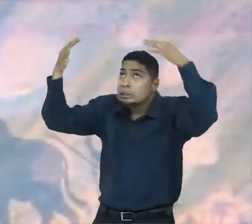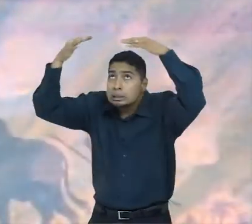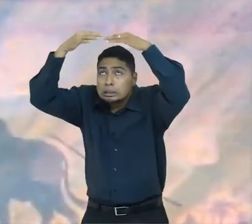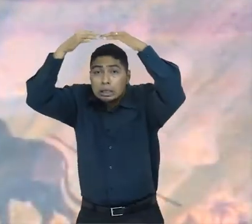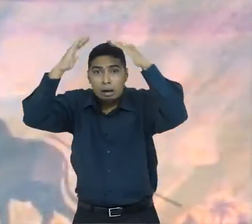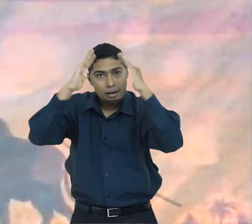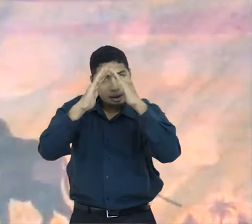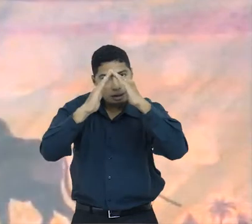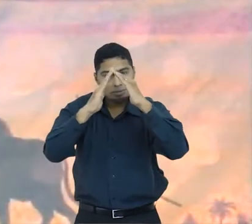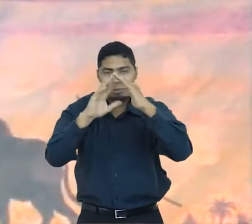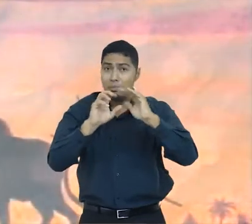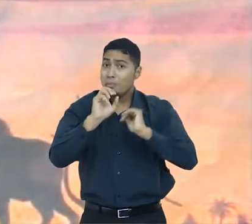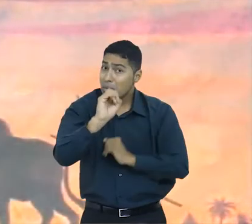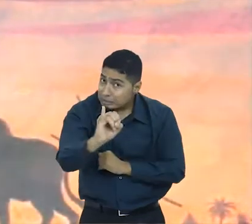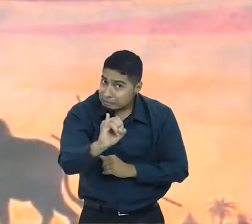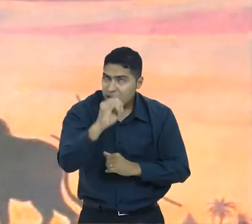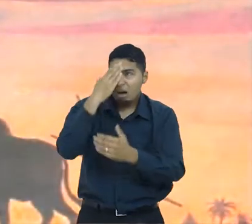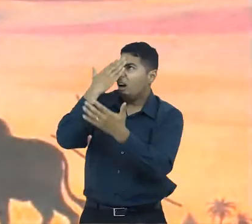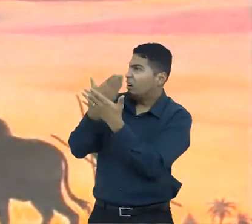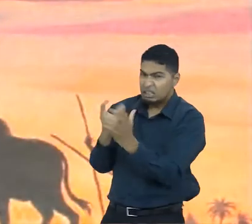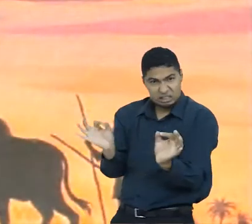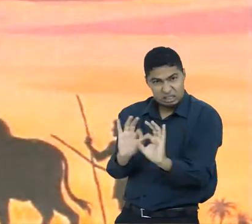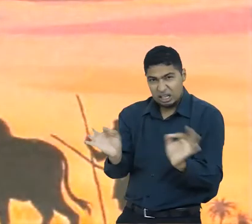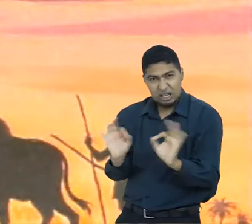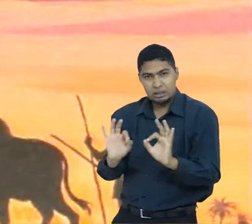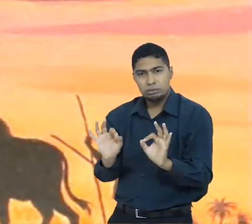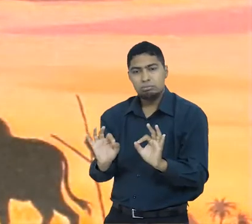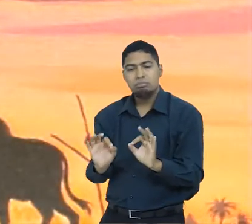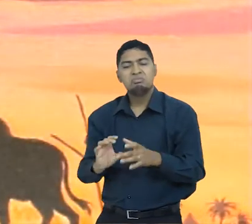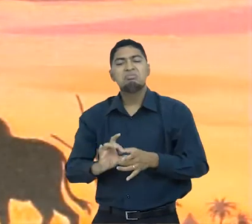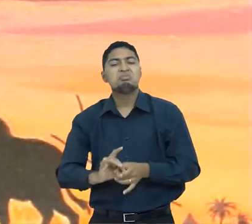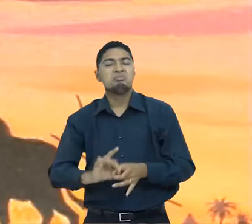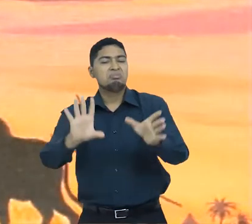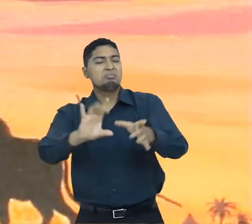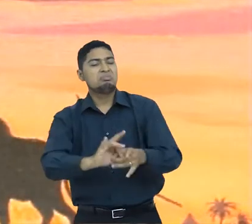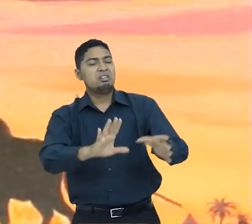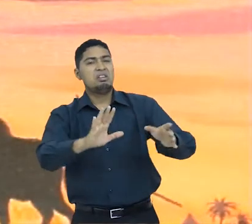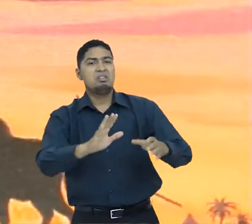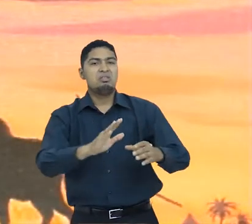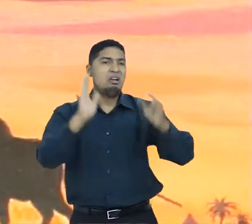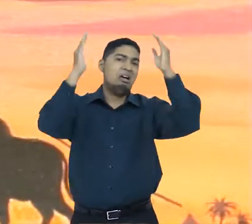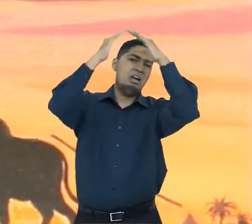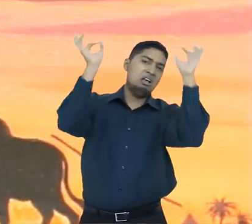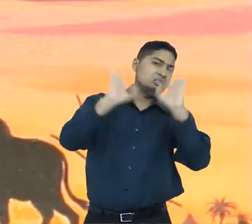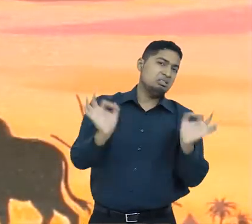seus empregados e os animais dentro de casa. Mas quem fez pouco caso do que ele disse, deixou os empregados e o rebanho para